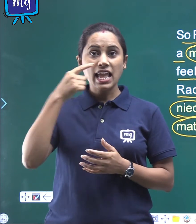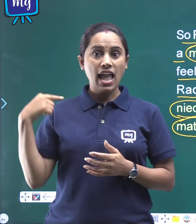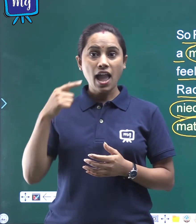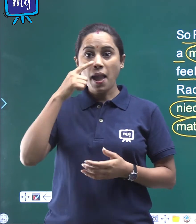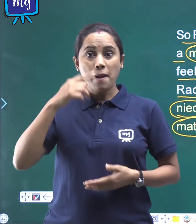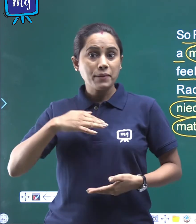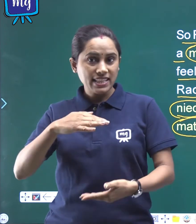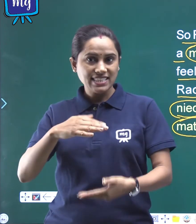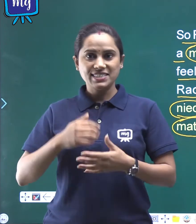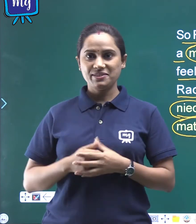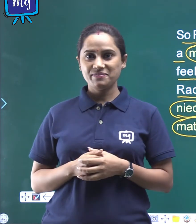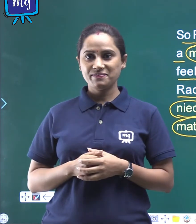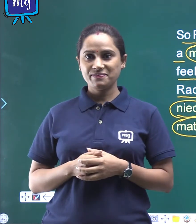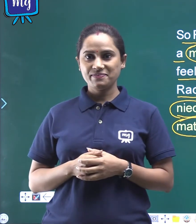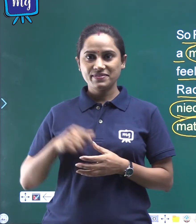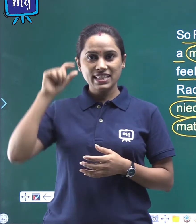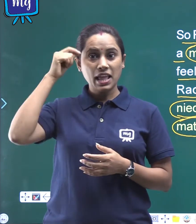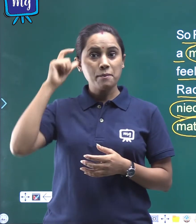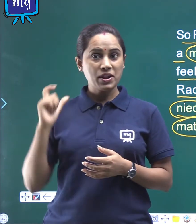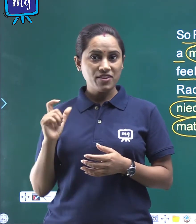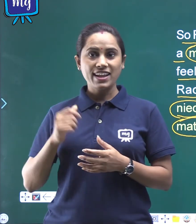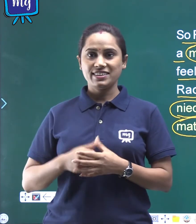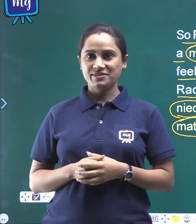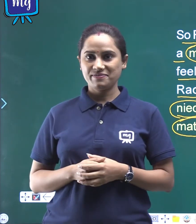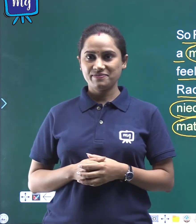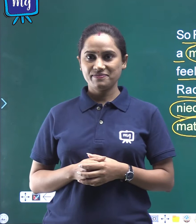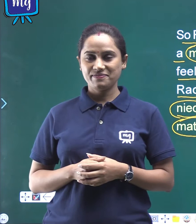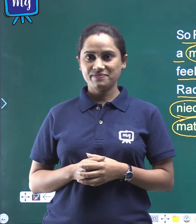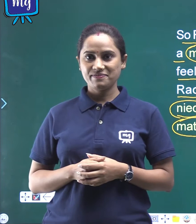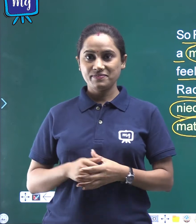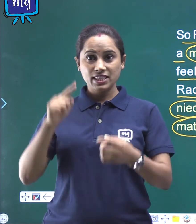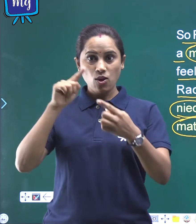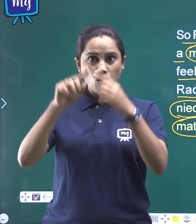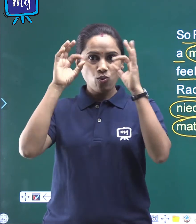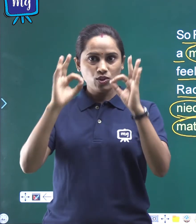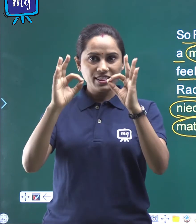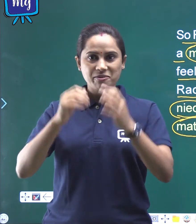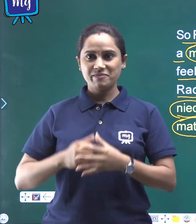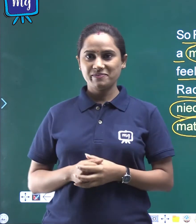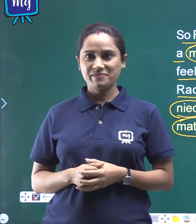भतीजी, perfect, उत्तम,